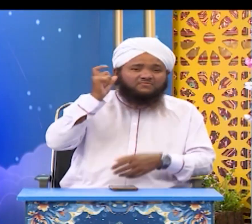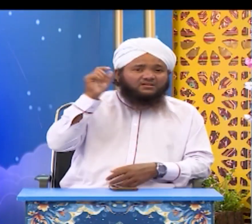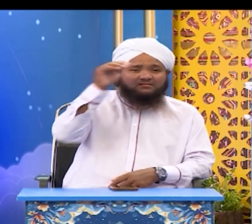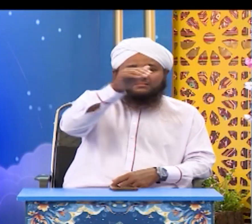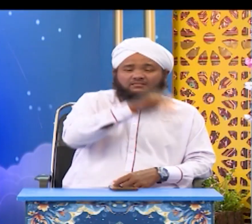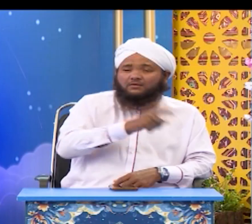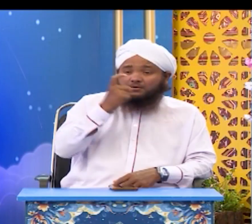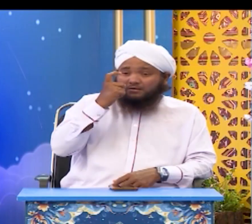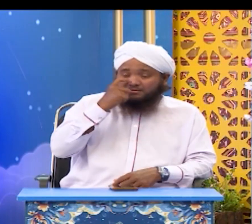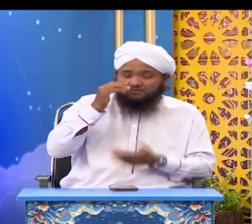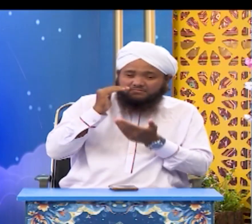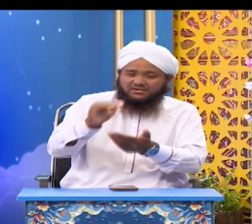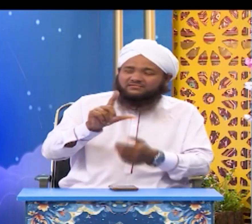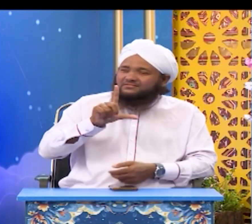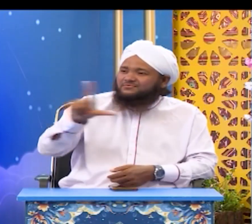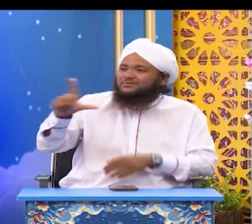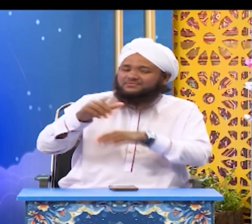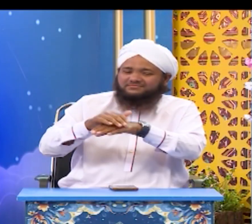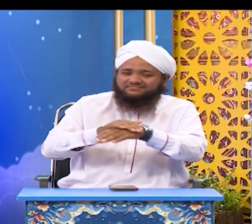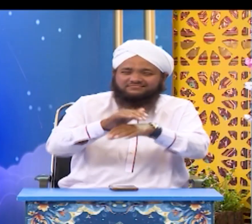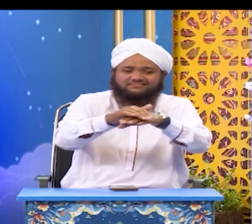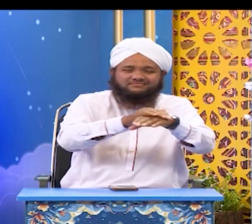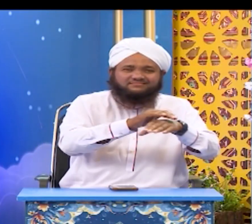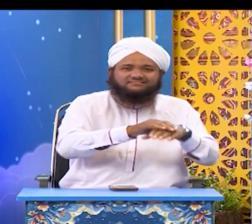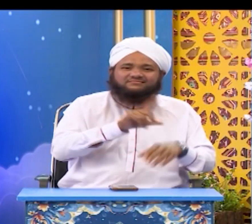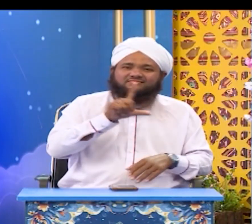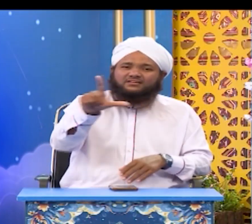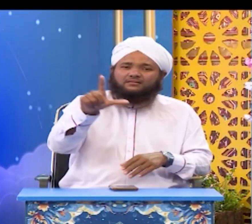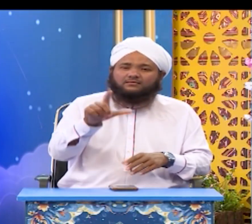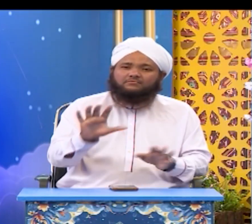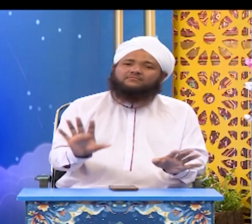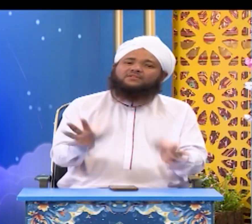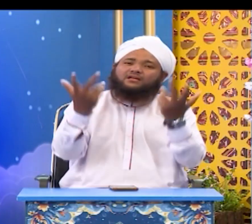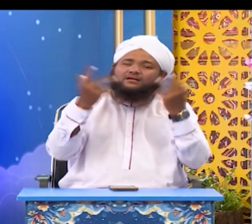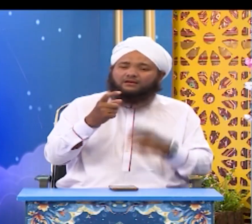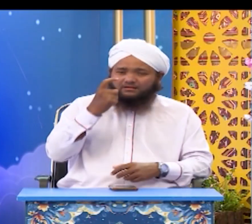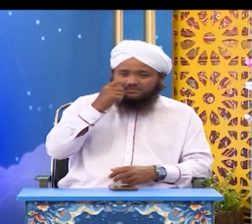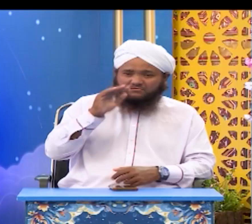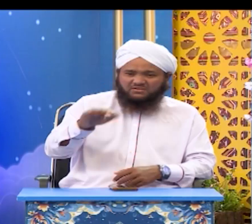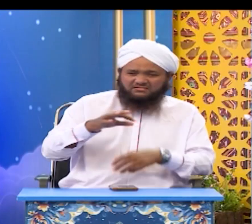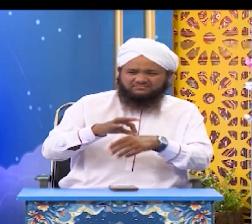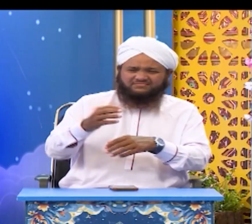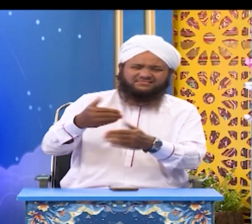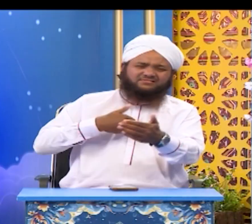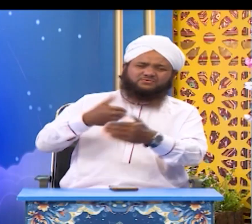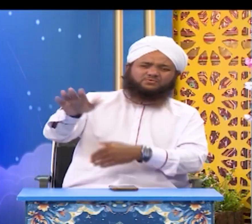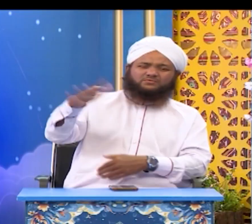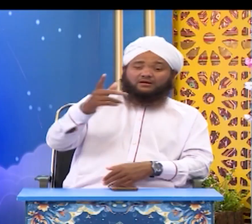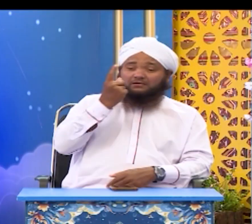محبت کرنے اور ان پر شفقت و مہربانی کا ہاتھ رکھنے کے بجائے بیٹی کے وجود سے نفرت کرتے ہیں۔ اس بیچاری